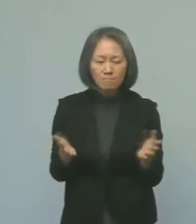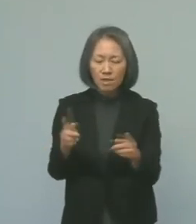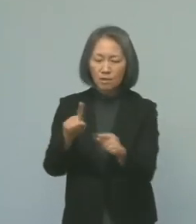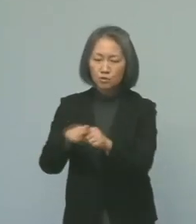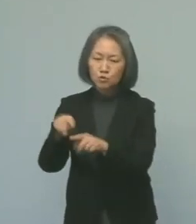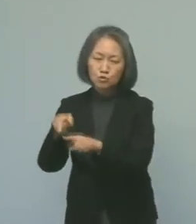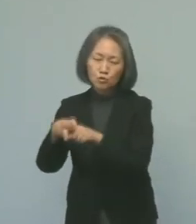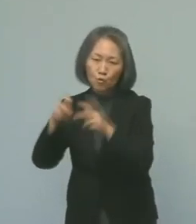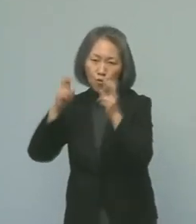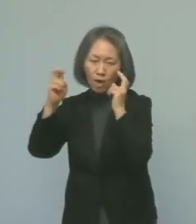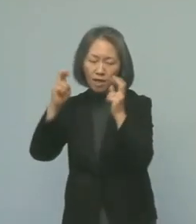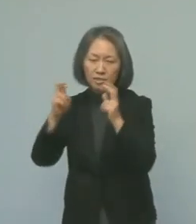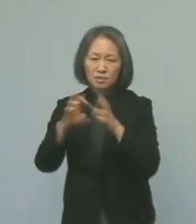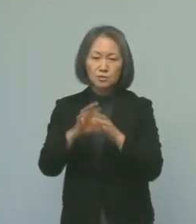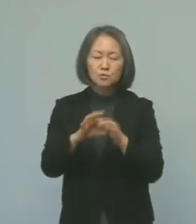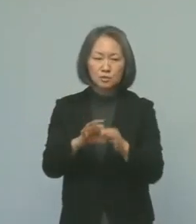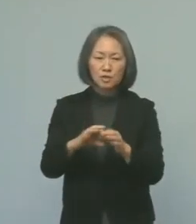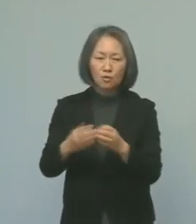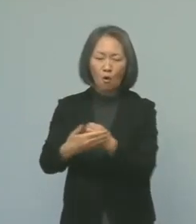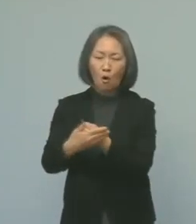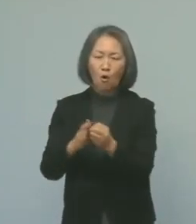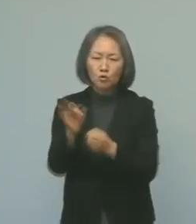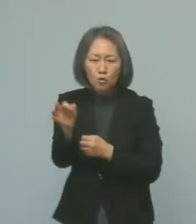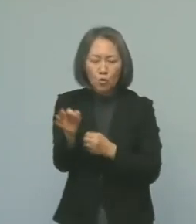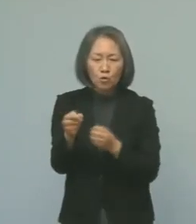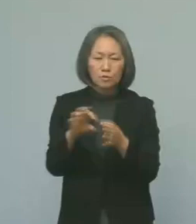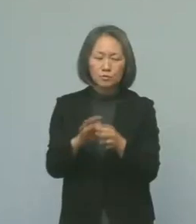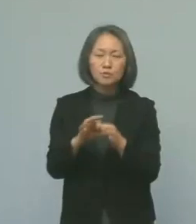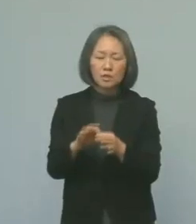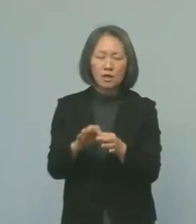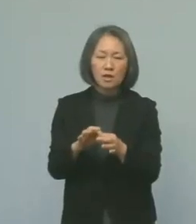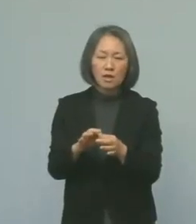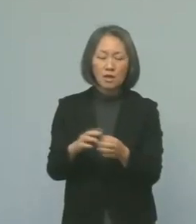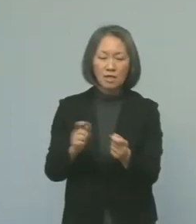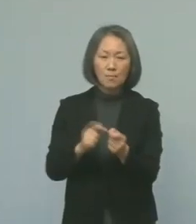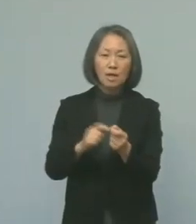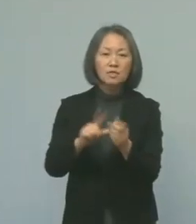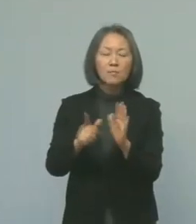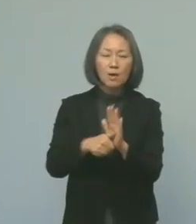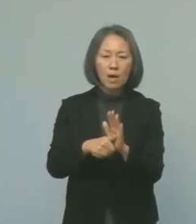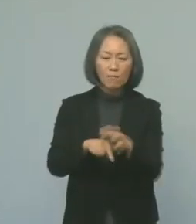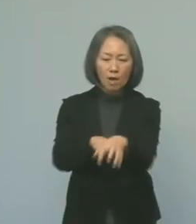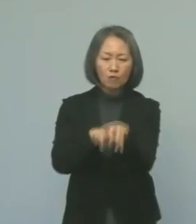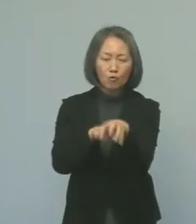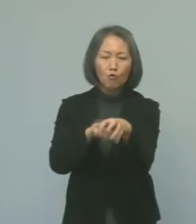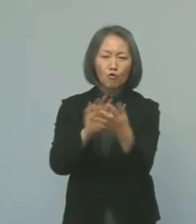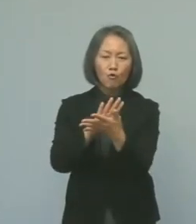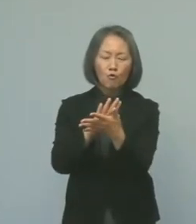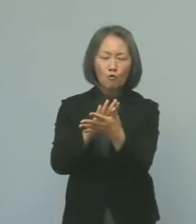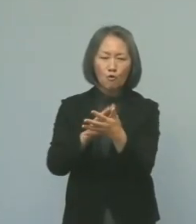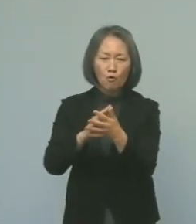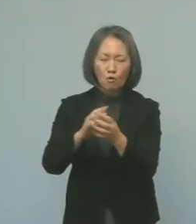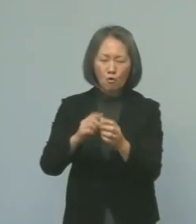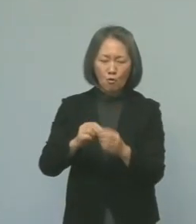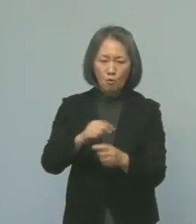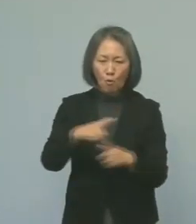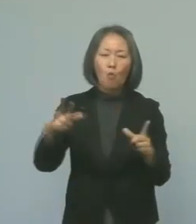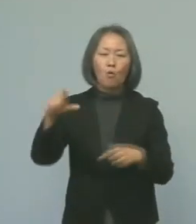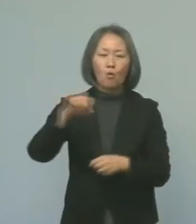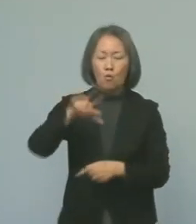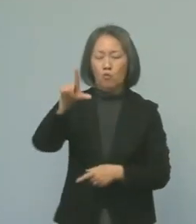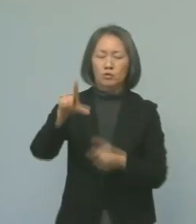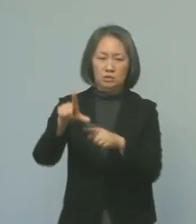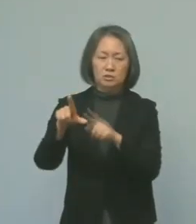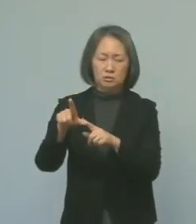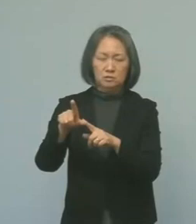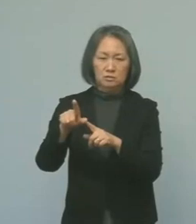はいろいろ出てると思いますけれども、山形というのは農業圏という意味が強いと思います。これでこれだけこう